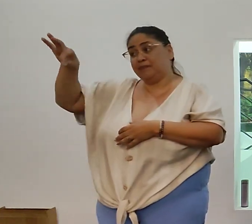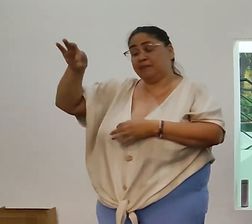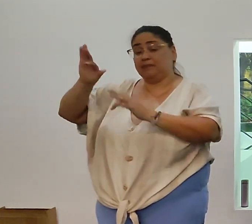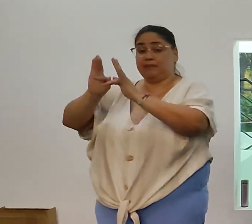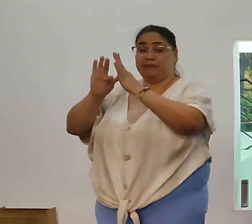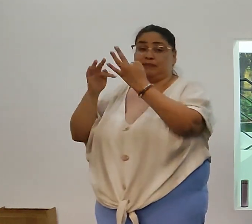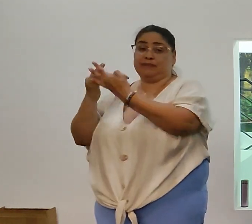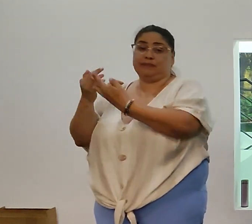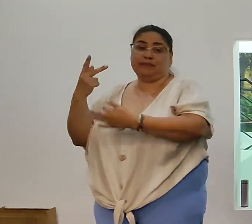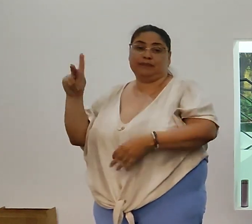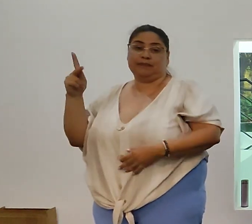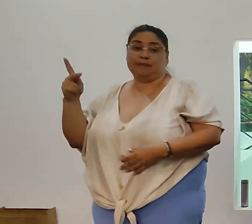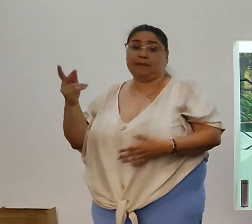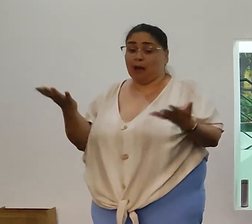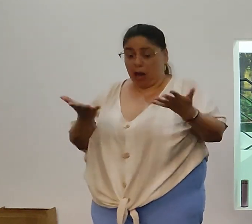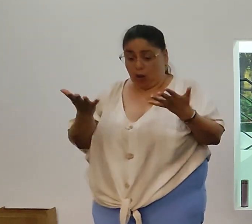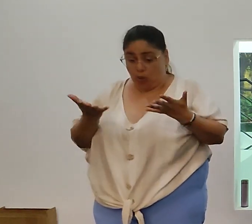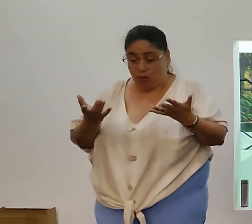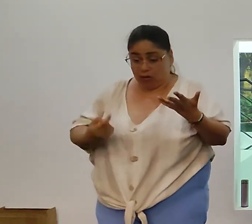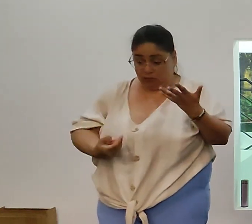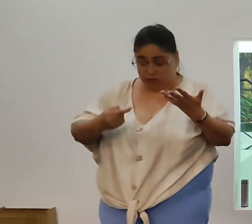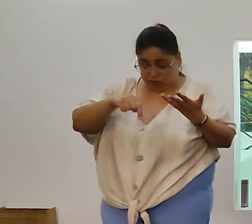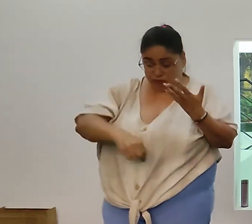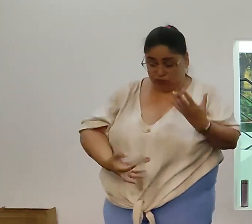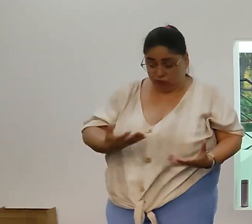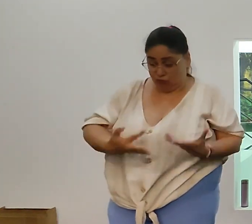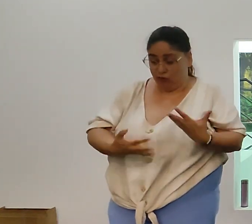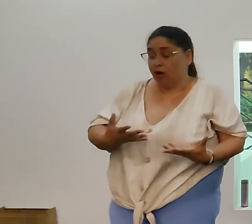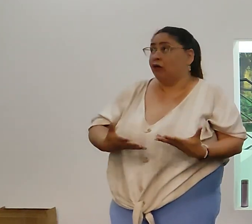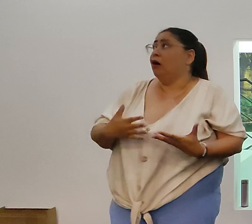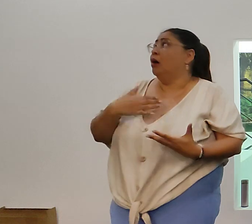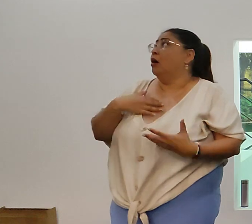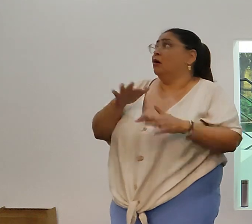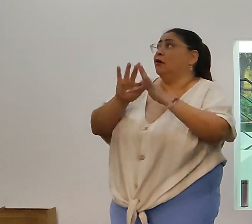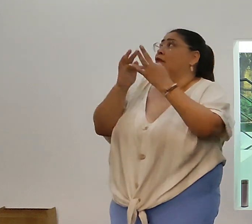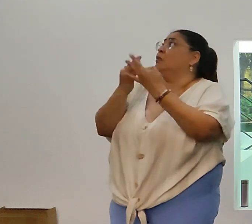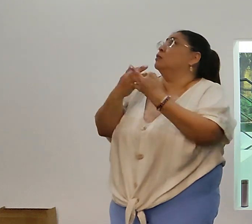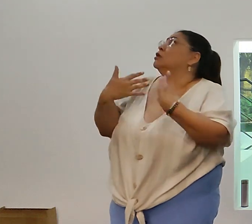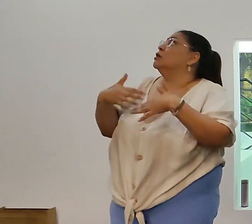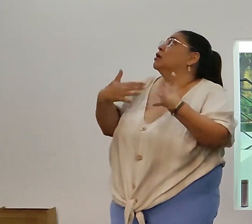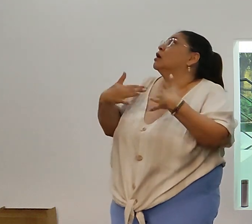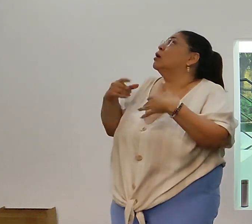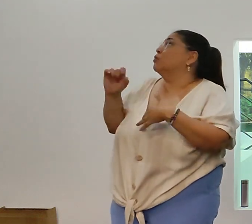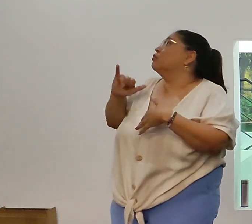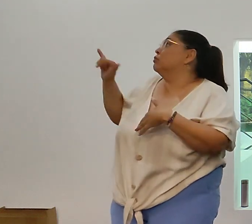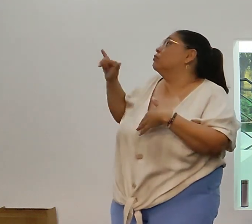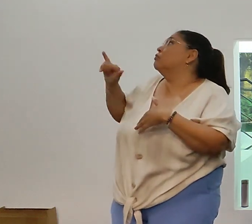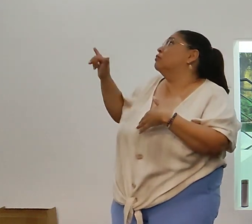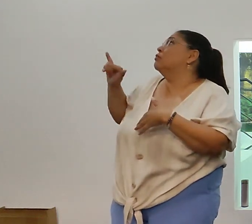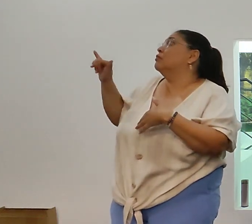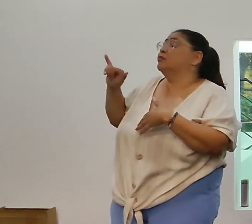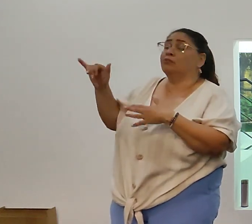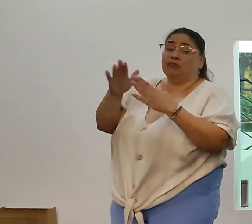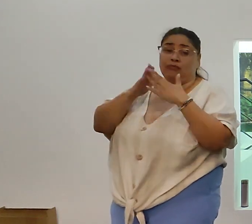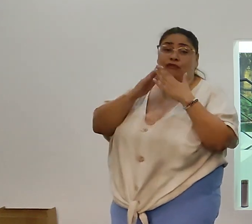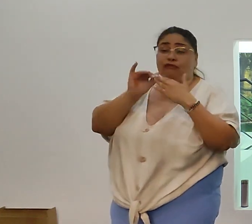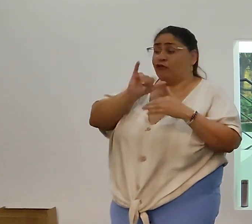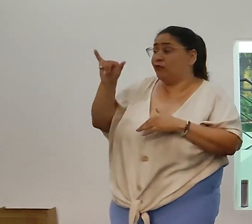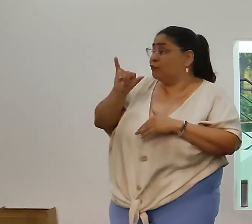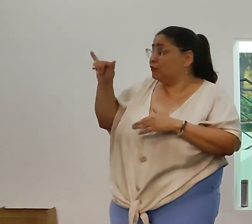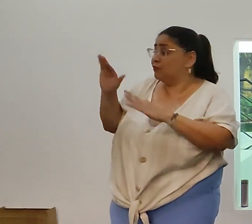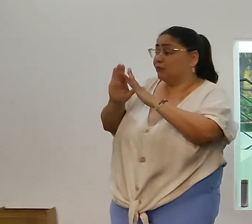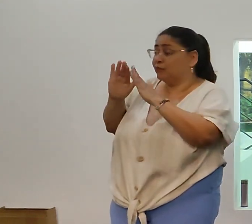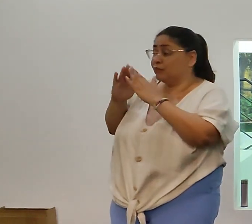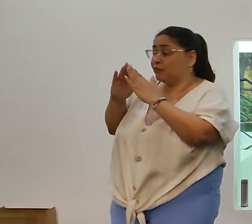inferno, ele desesperadamente ele clama para que vão avisar os 5 irmãos que ele tem. Se ele pede para que vão avisar a